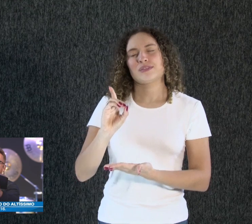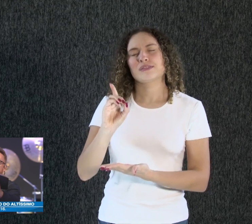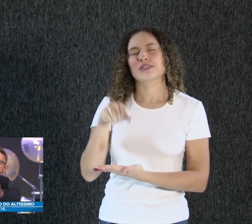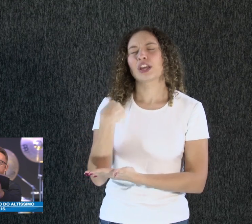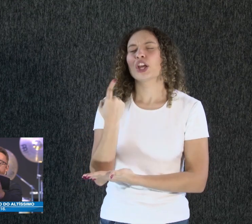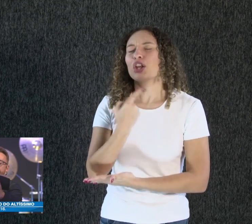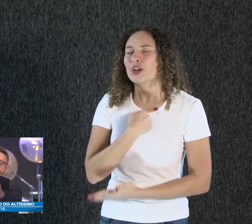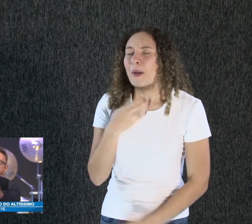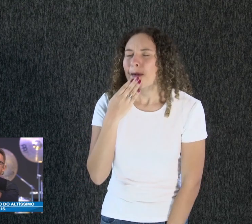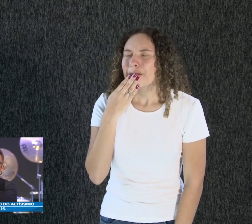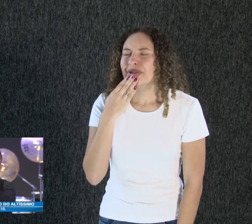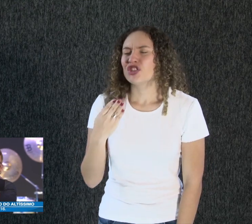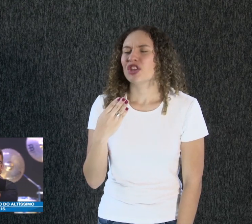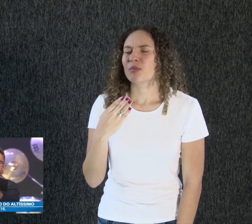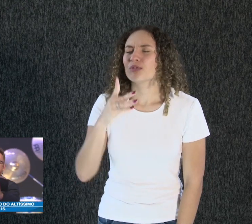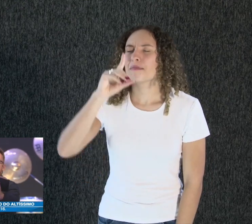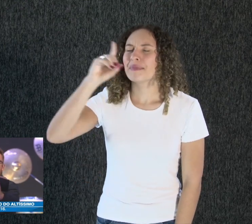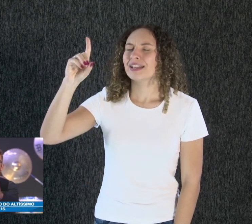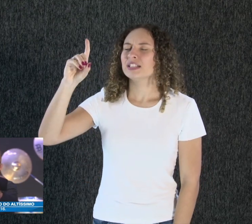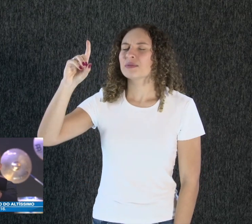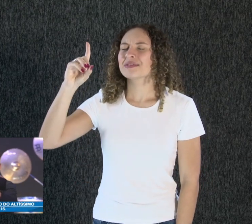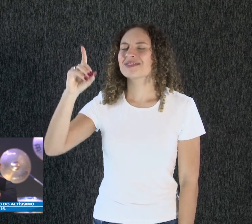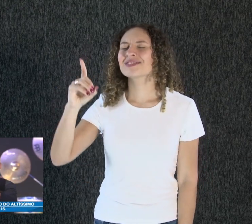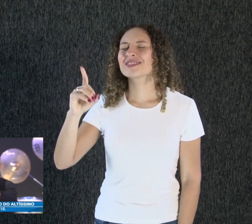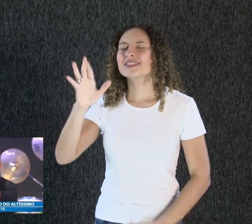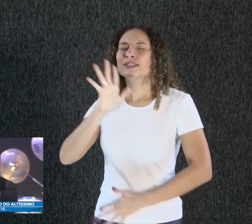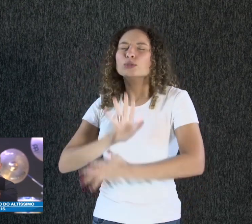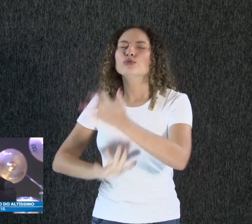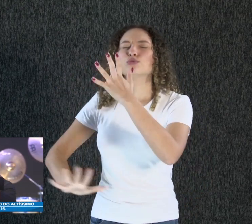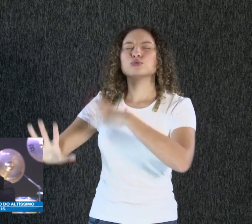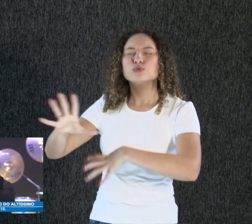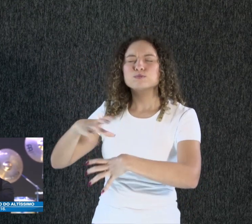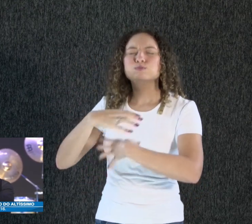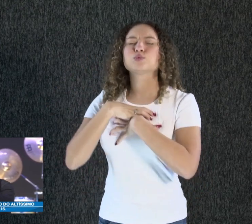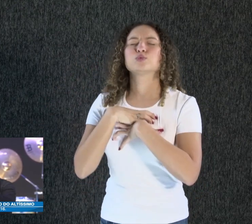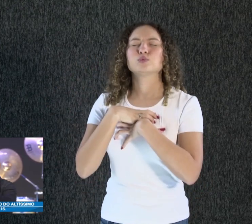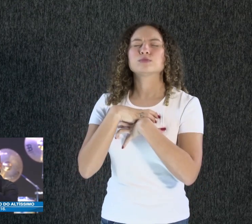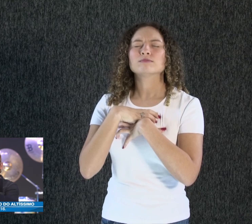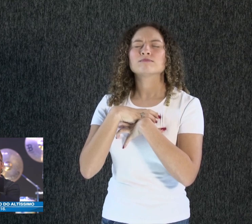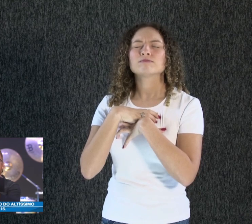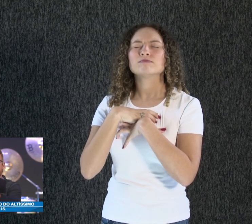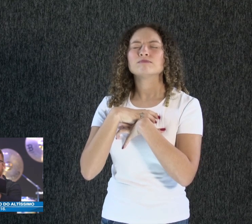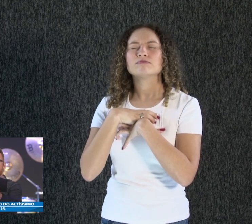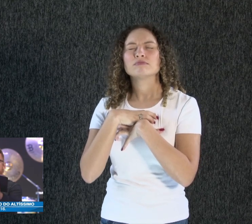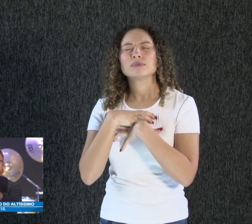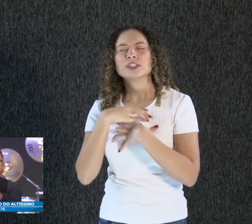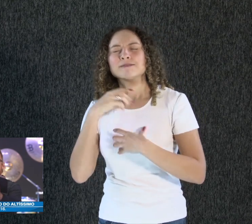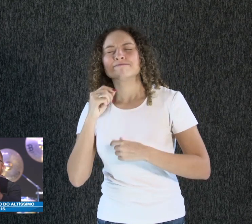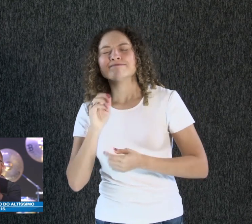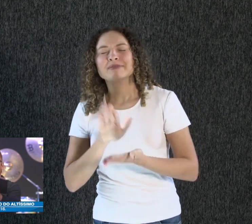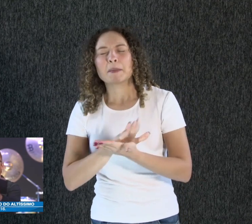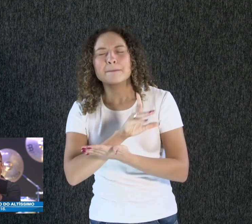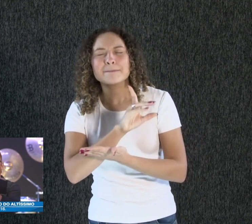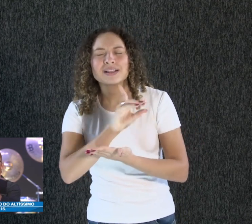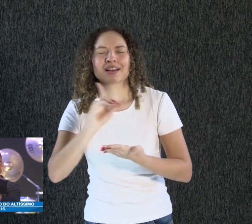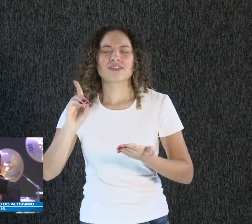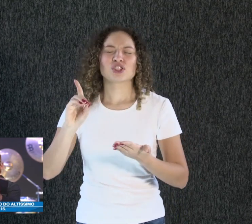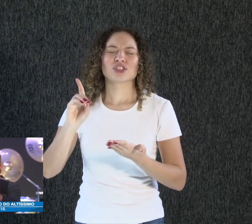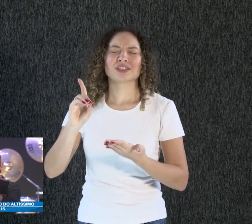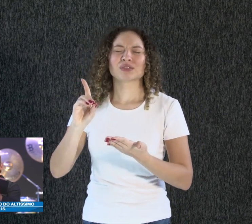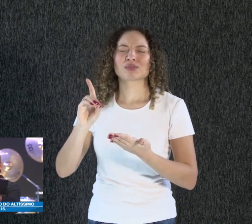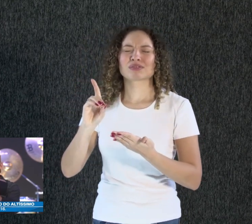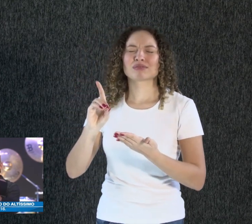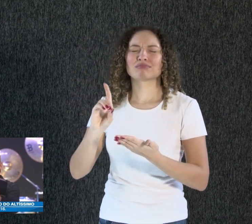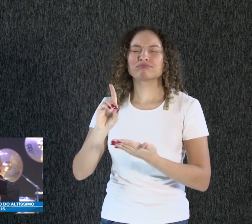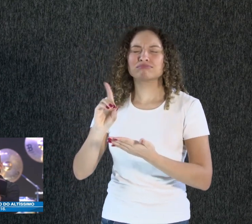escrito. E pedimos ao Senhor que fale nesta manhã profundamente ao nosso coração, diante